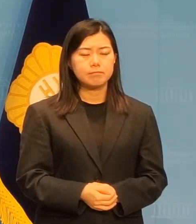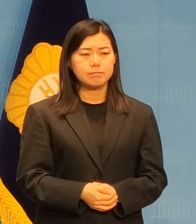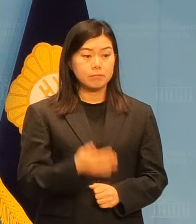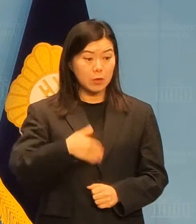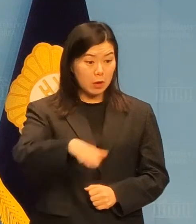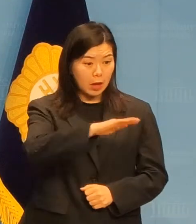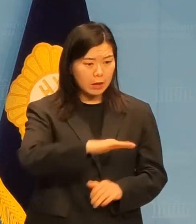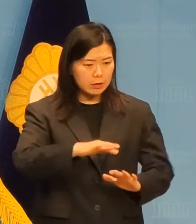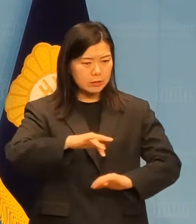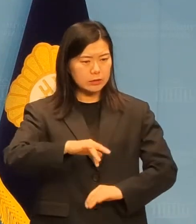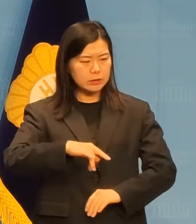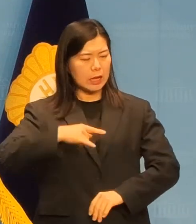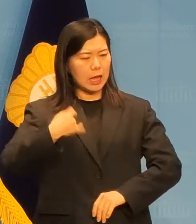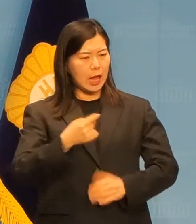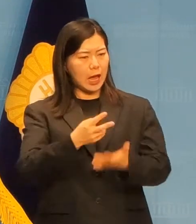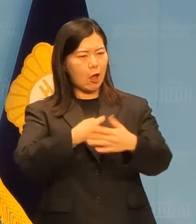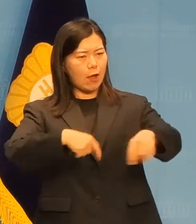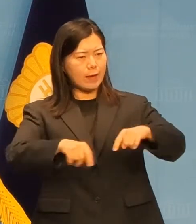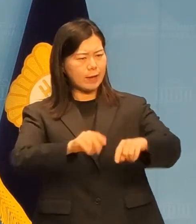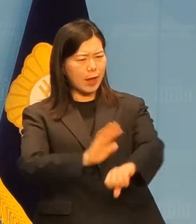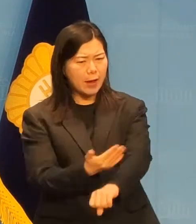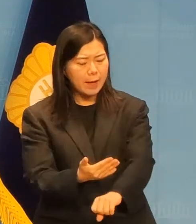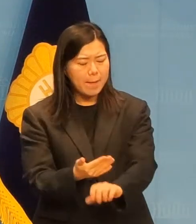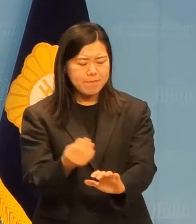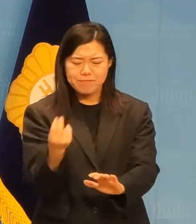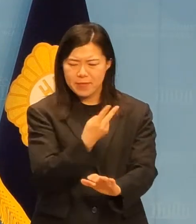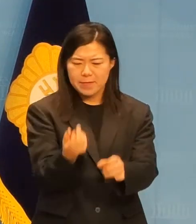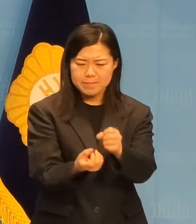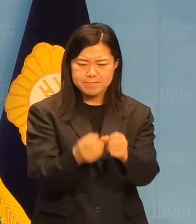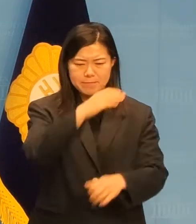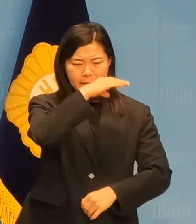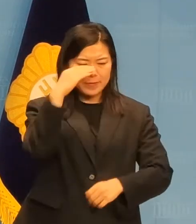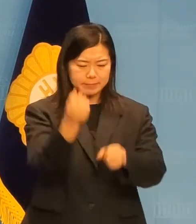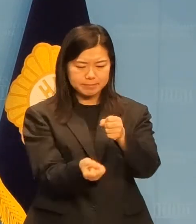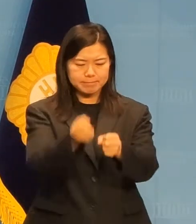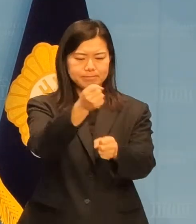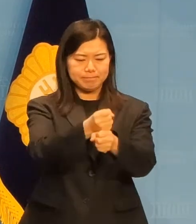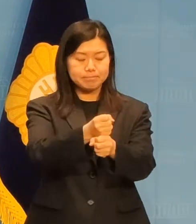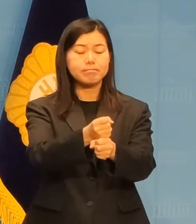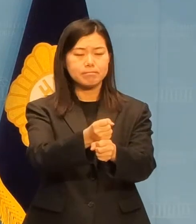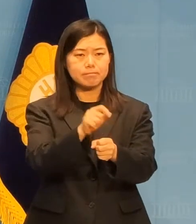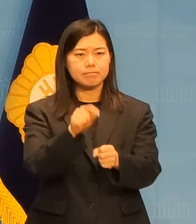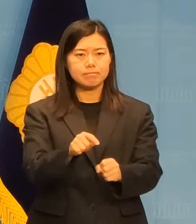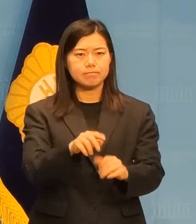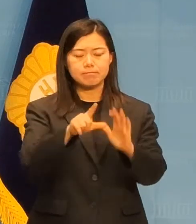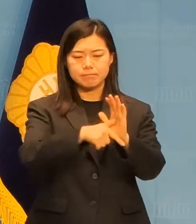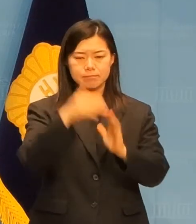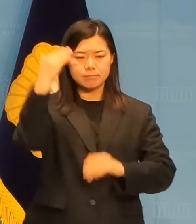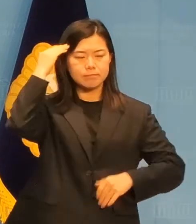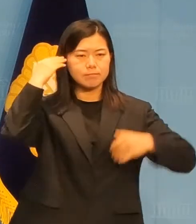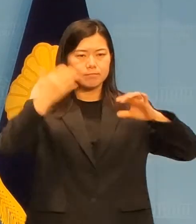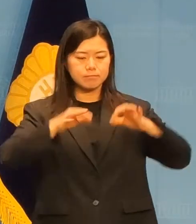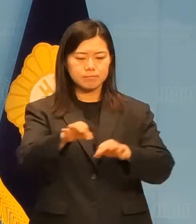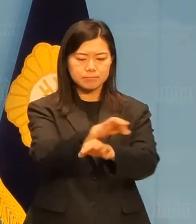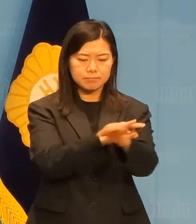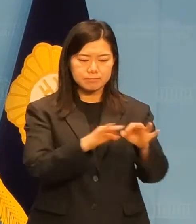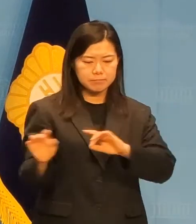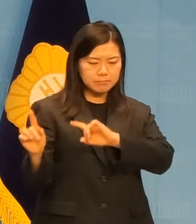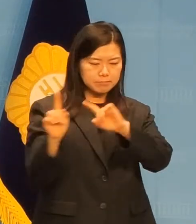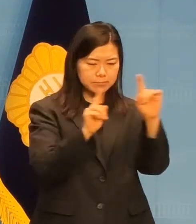중국 정책을 올바르게 복원하는 것이 바로 대한민국의 경제 회복과 민생